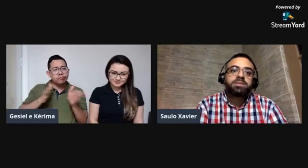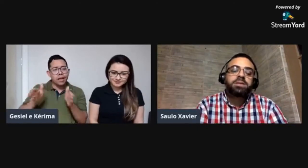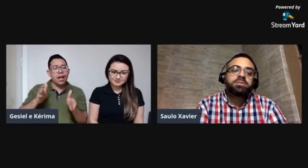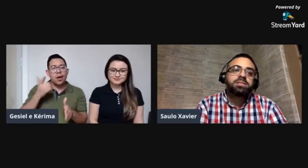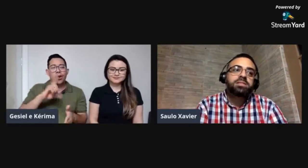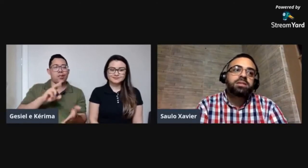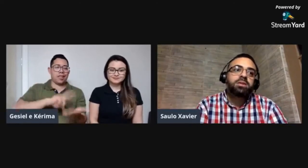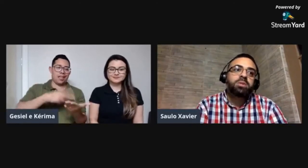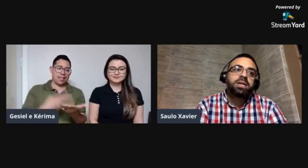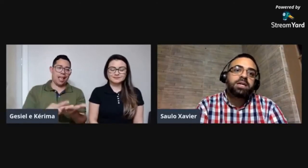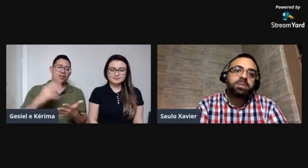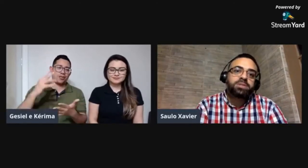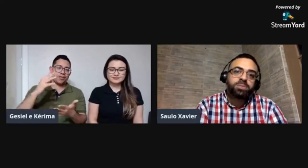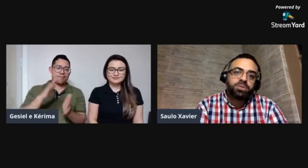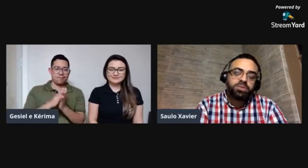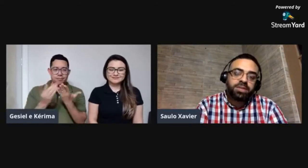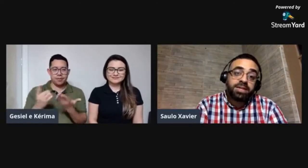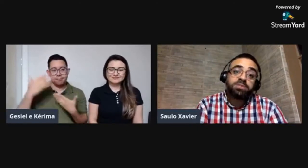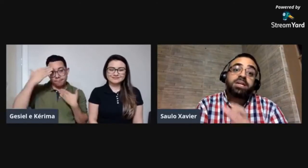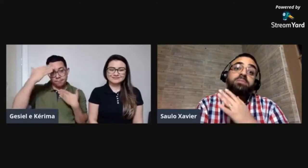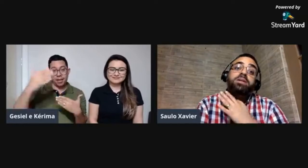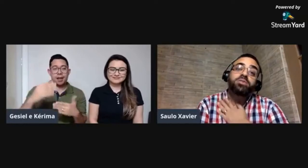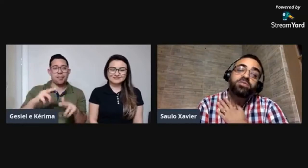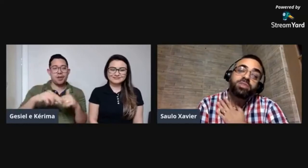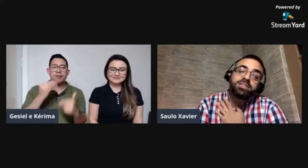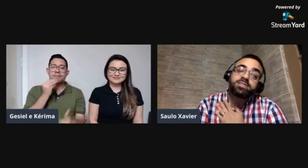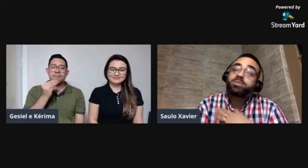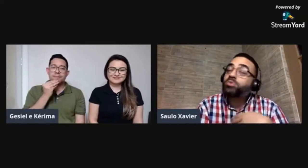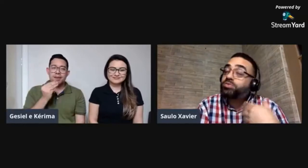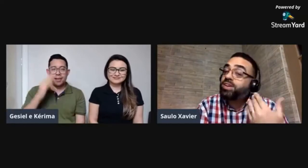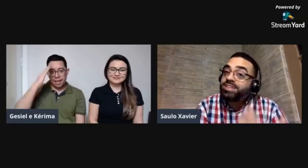legal. Então, assim, obrigado por essa oportunidade,